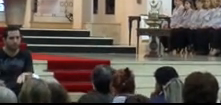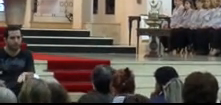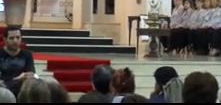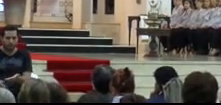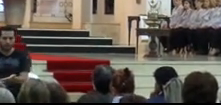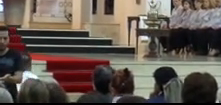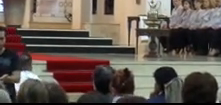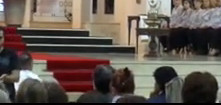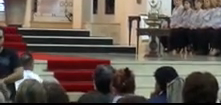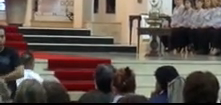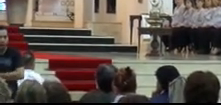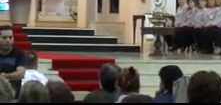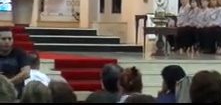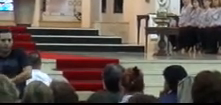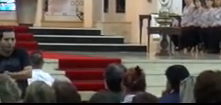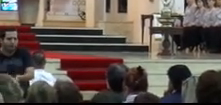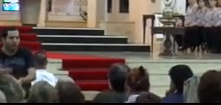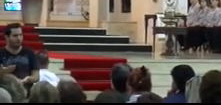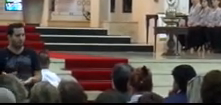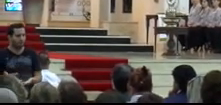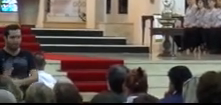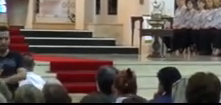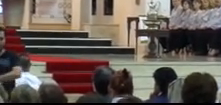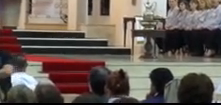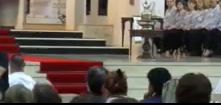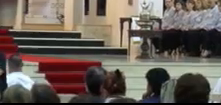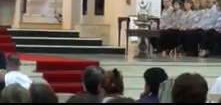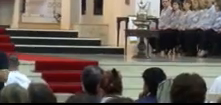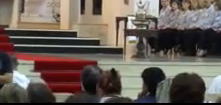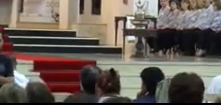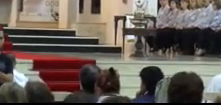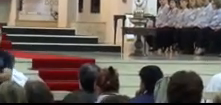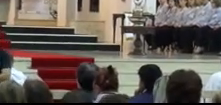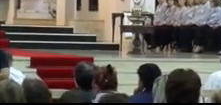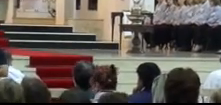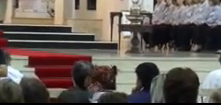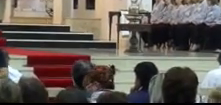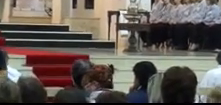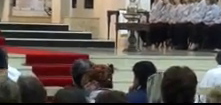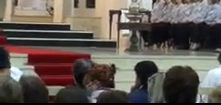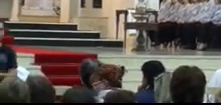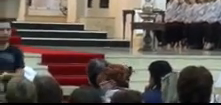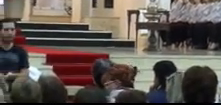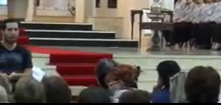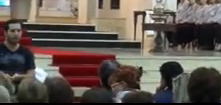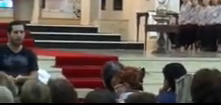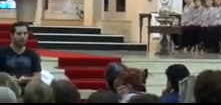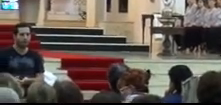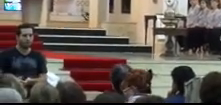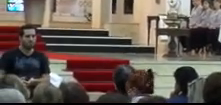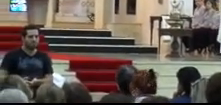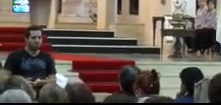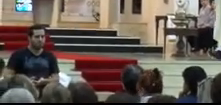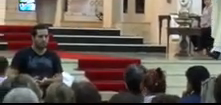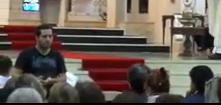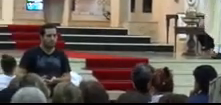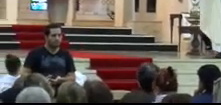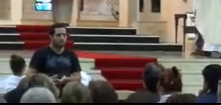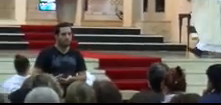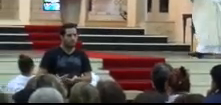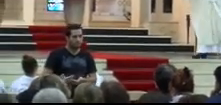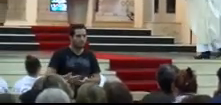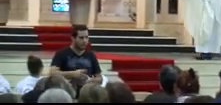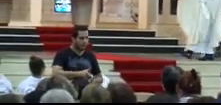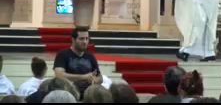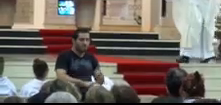partilha, solidariedade, compromisso com a vida do outro, a pressa para a libertação de um estado